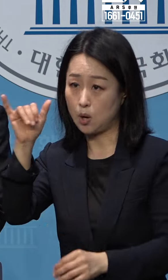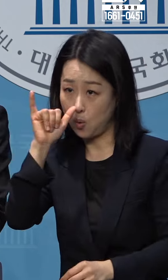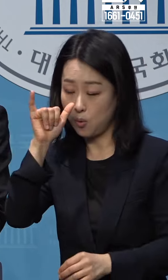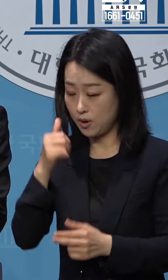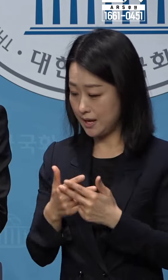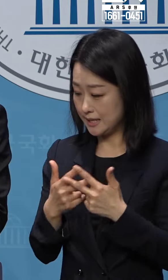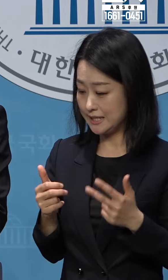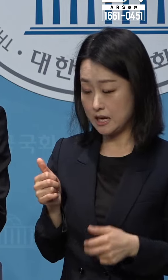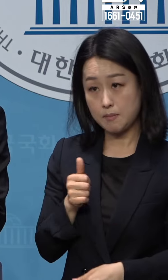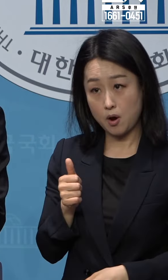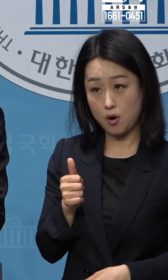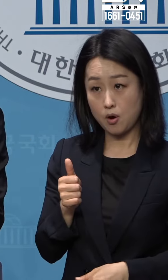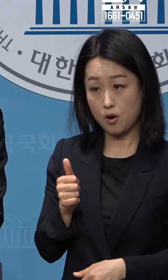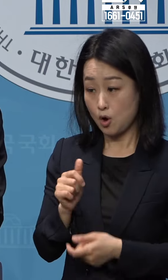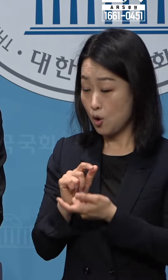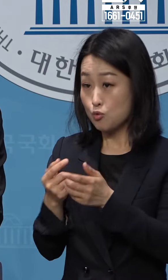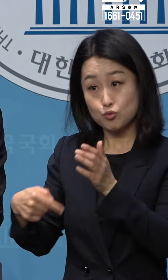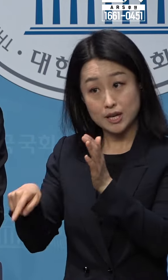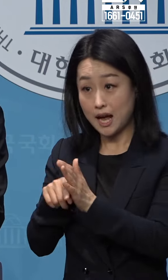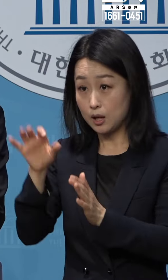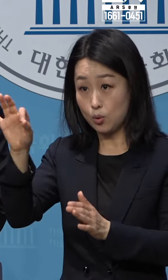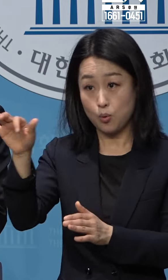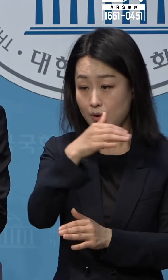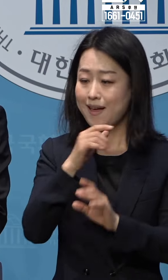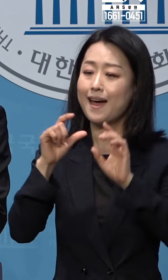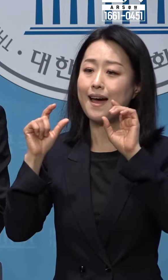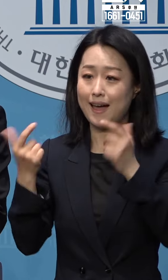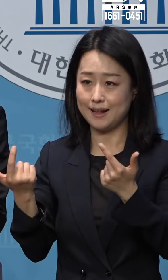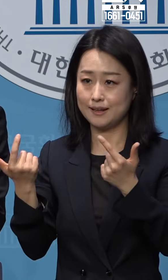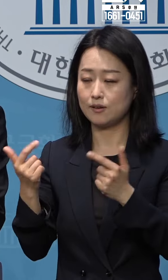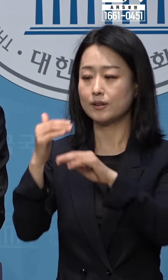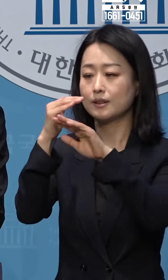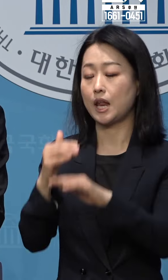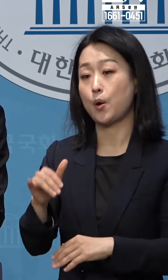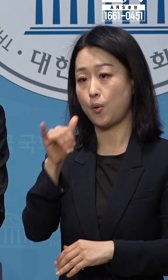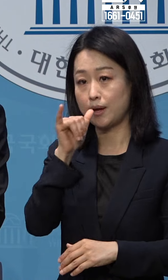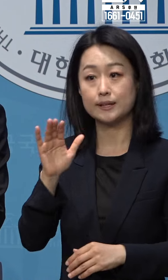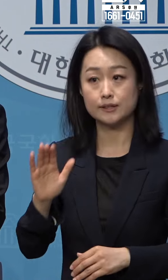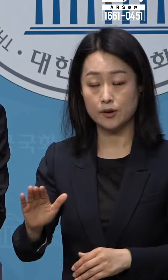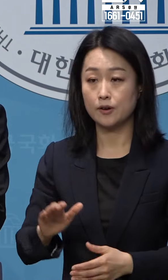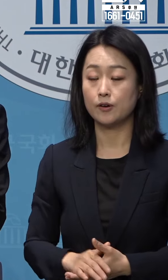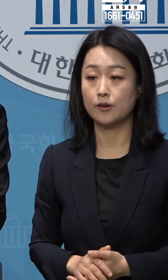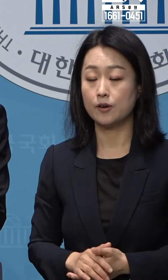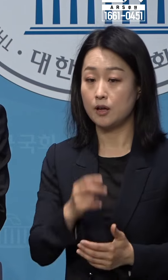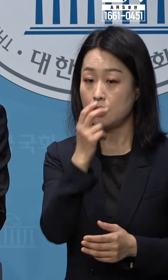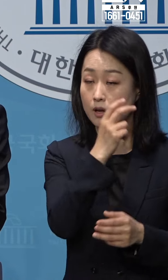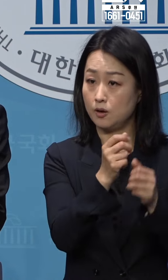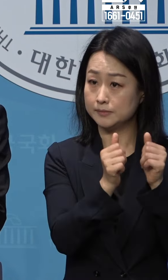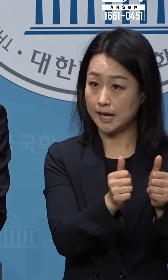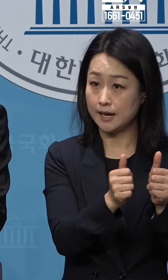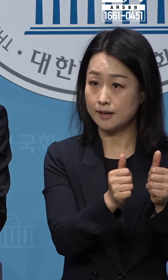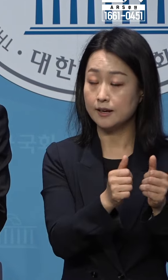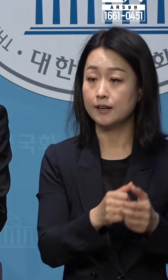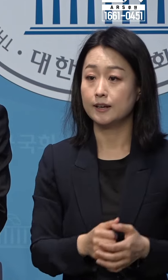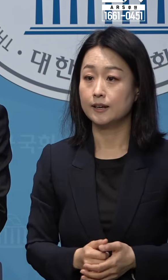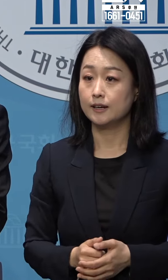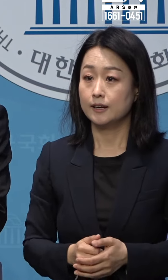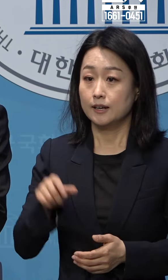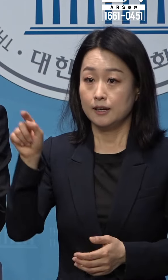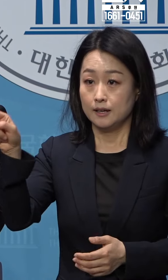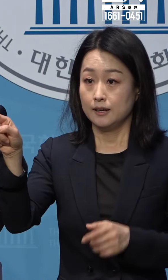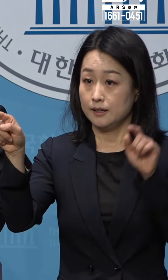경기지사를 위한 돈이 아니라는 사실이 명백히 기제되어 검찰은 쌍방울 김성태와 북한